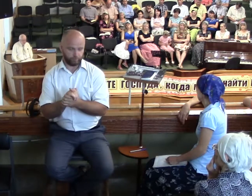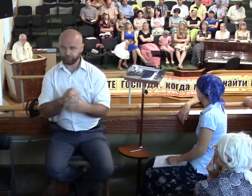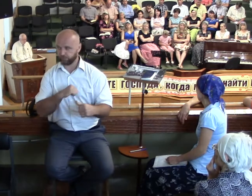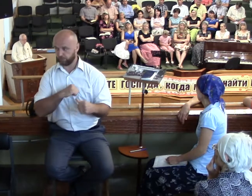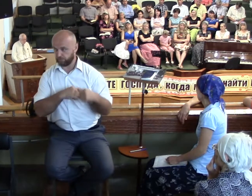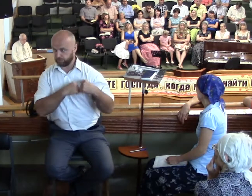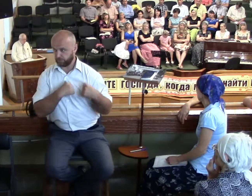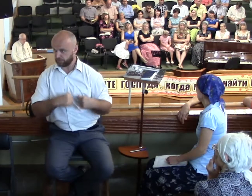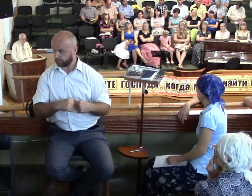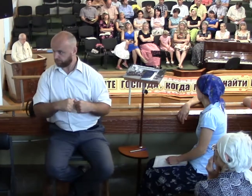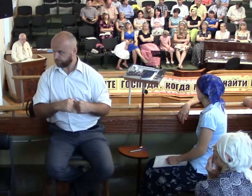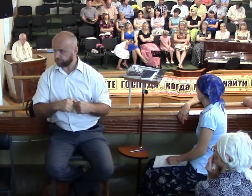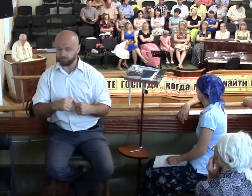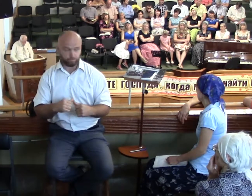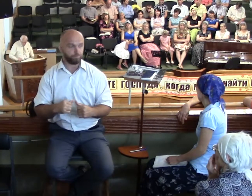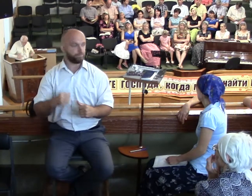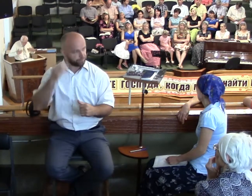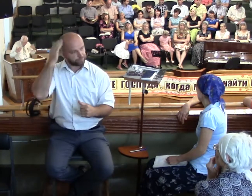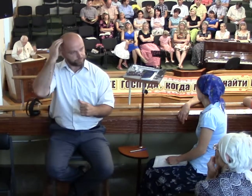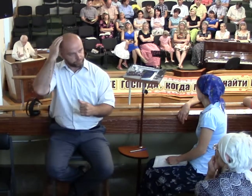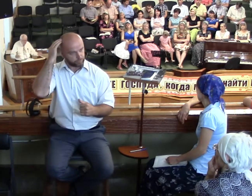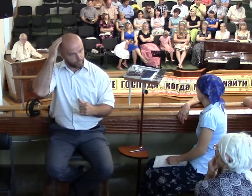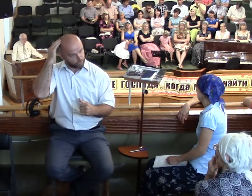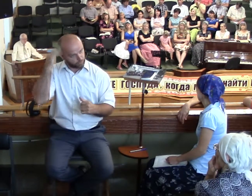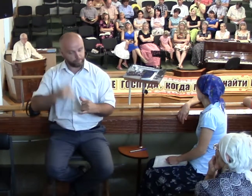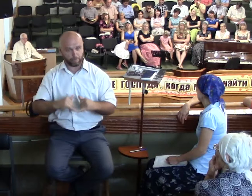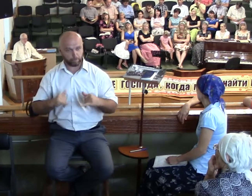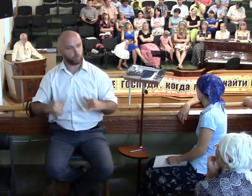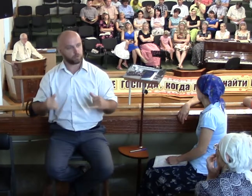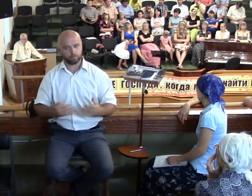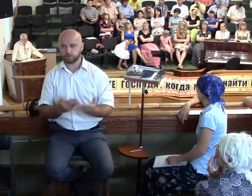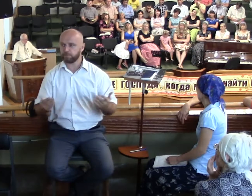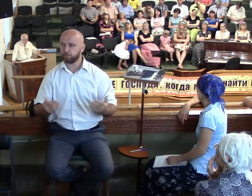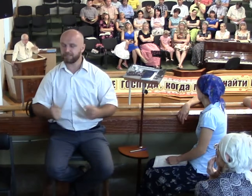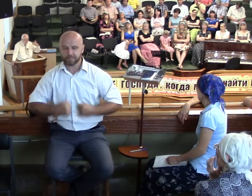наоборот, чем больше праведник, чем он более праведную жизнь ведет,